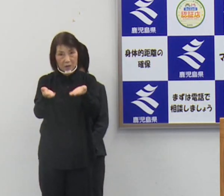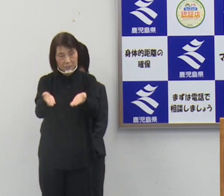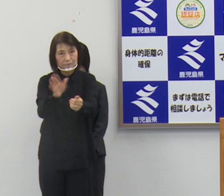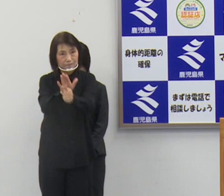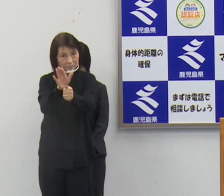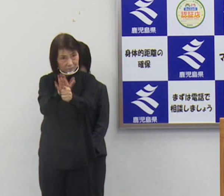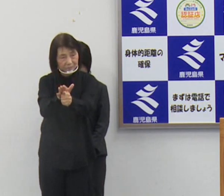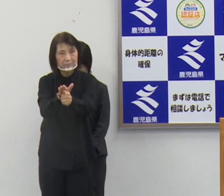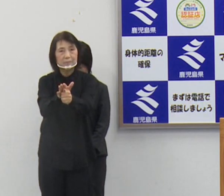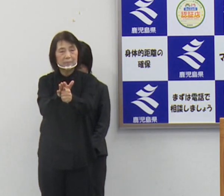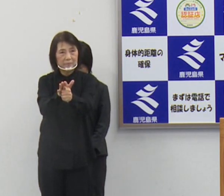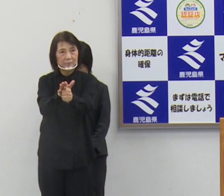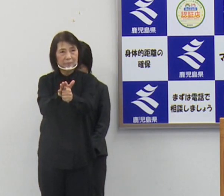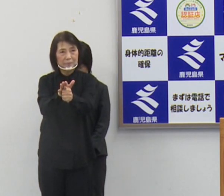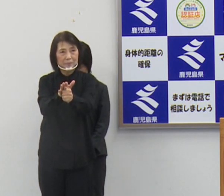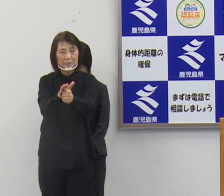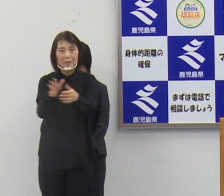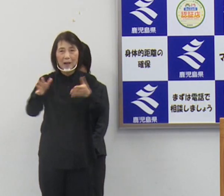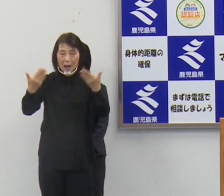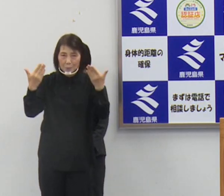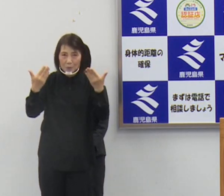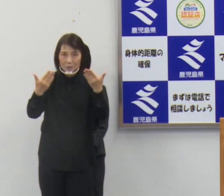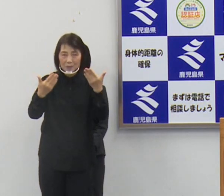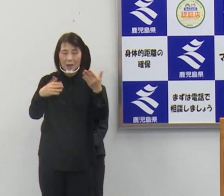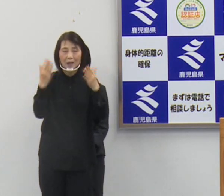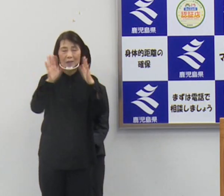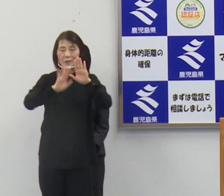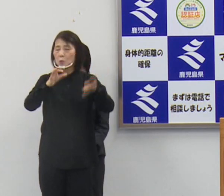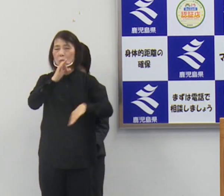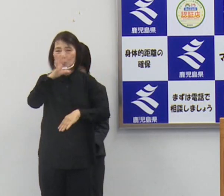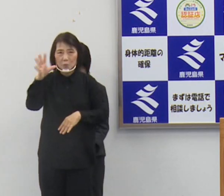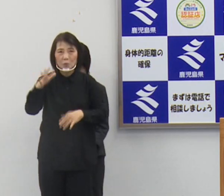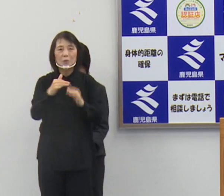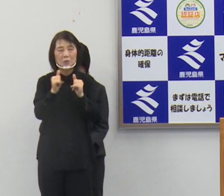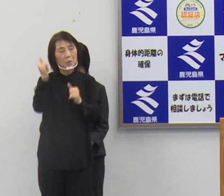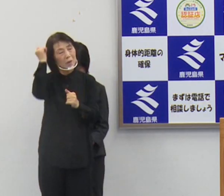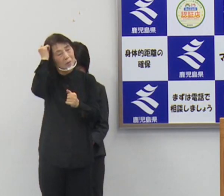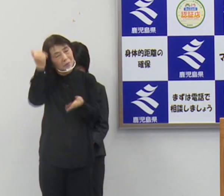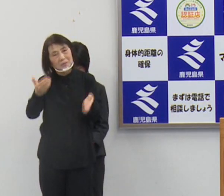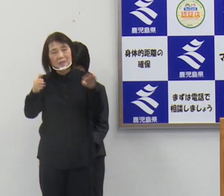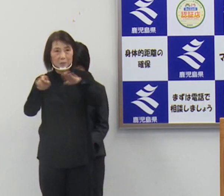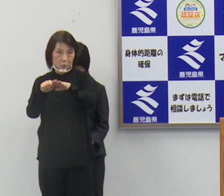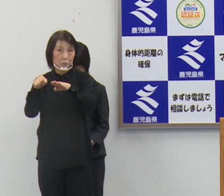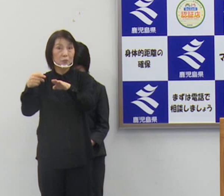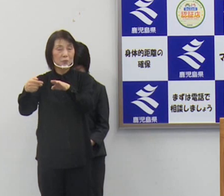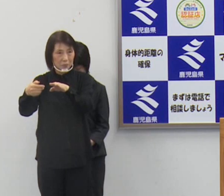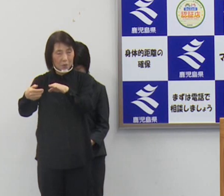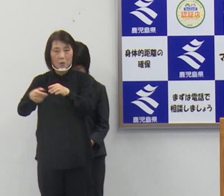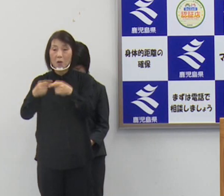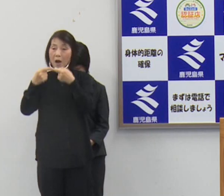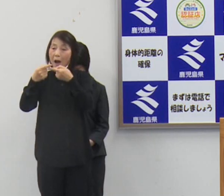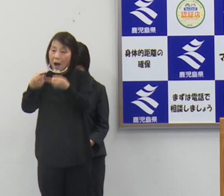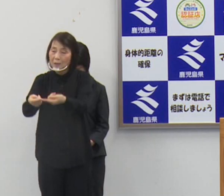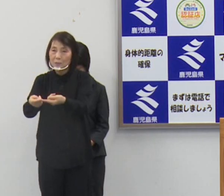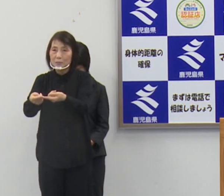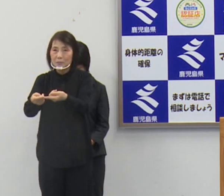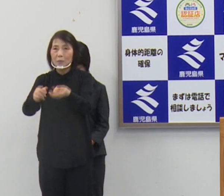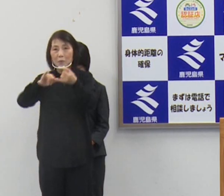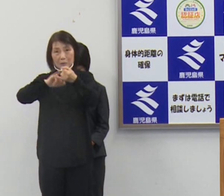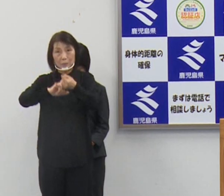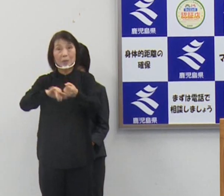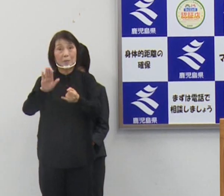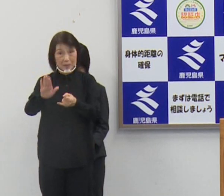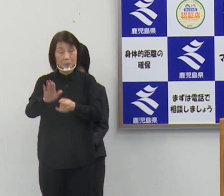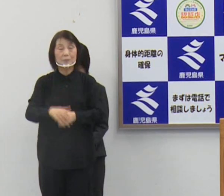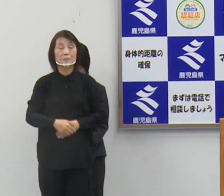ておりますが、軽症無症状の方は宿泊療養所への入所を原則としておりますので